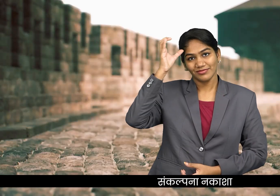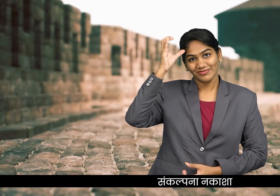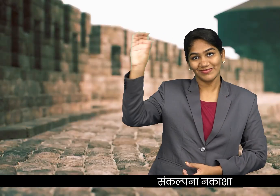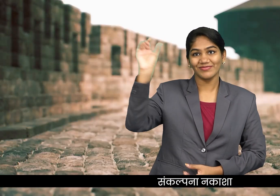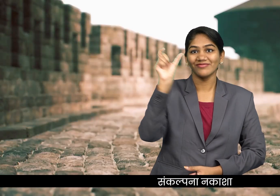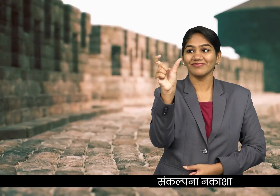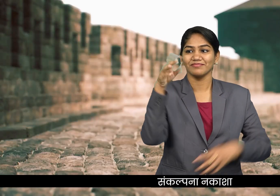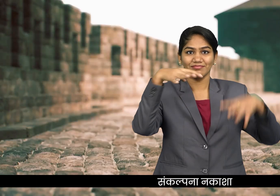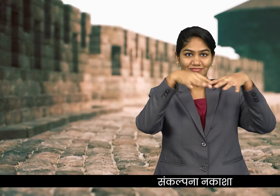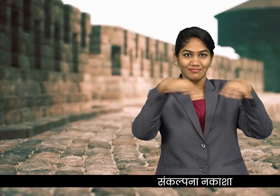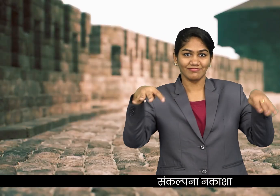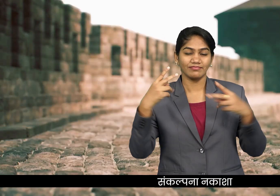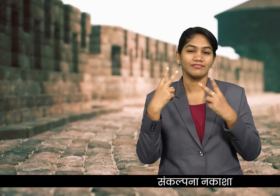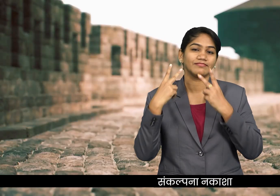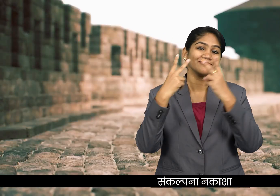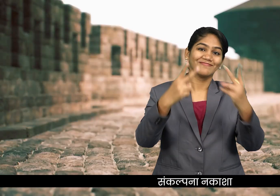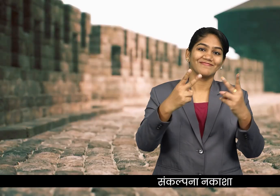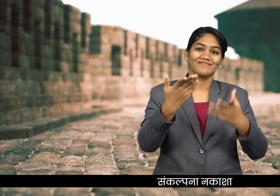संकल्पना नकाशा.